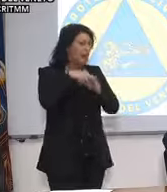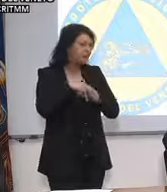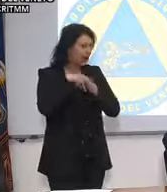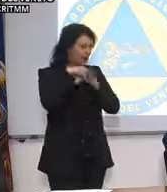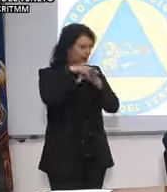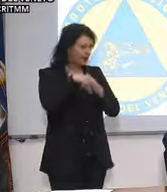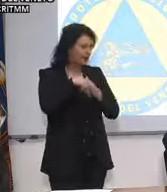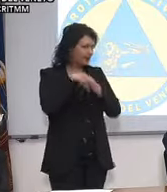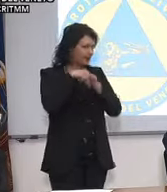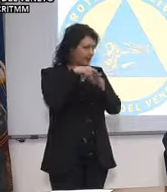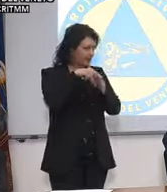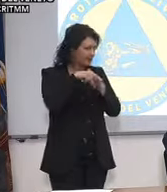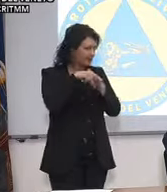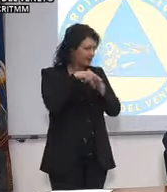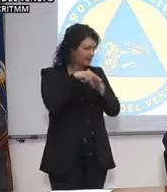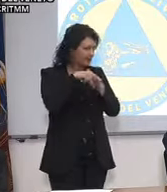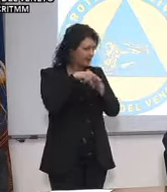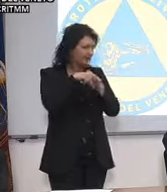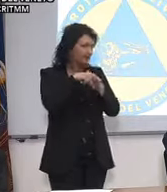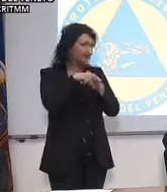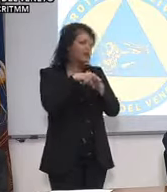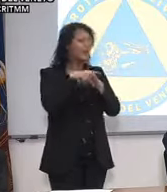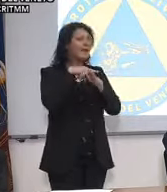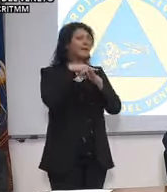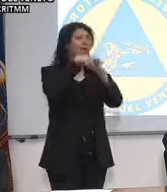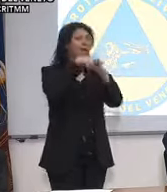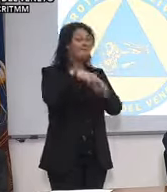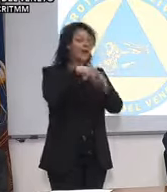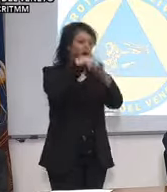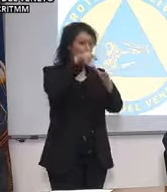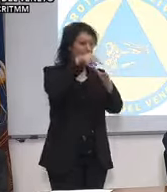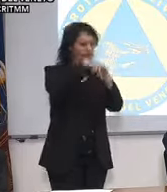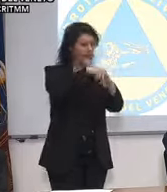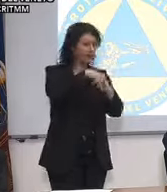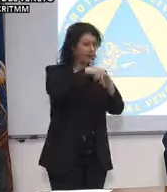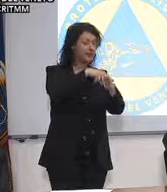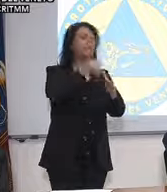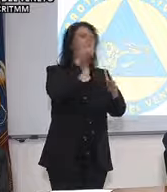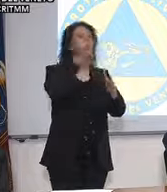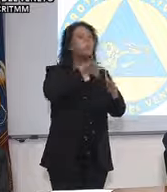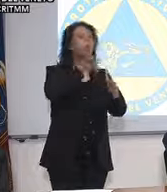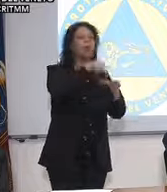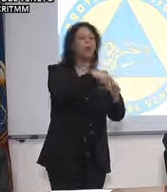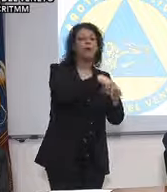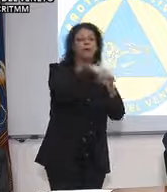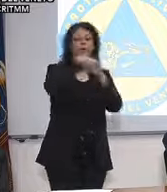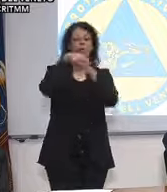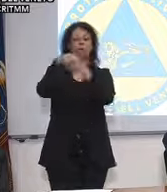risulta, si possono spostare solo per andare al macello, però ci sono tanti che hanno il proprio cavallo, asinello,